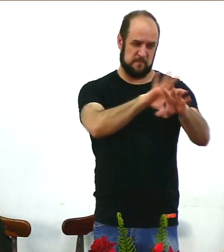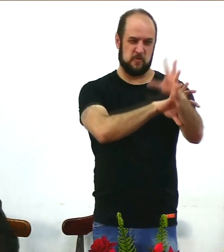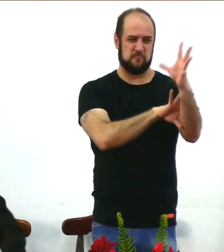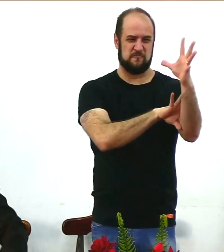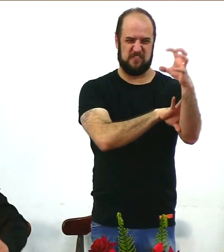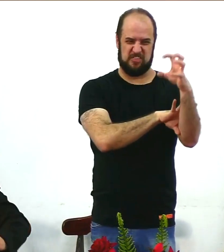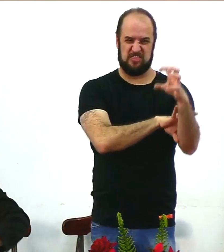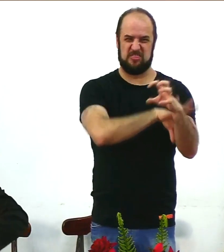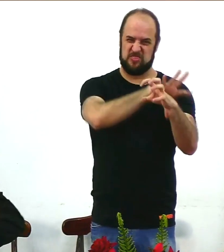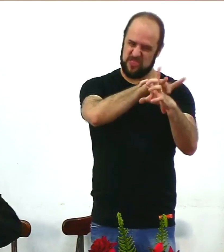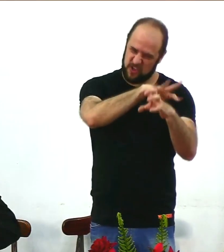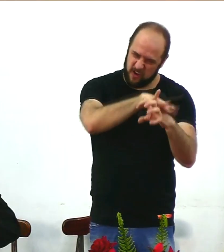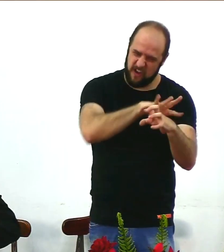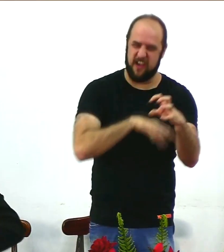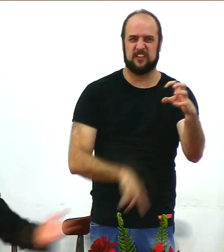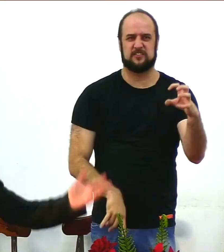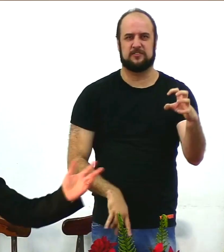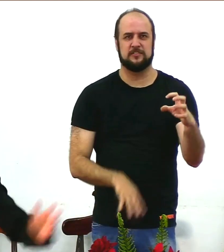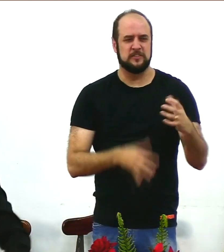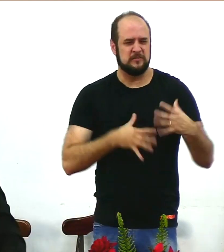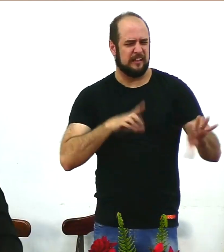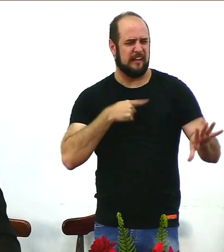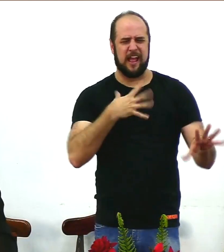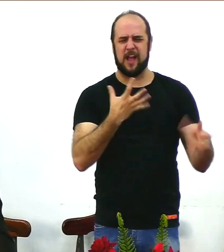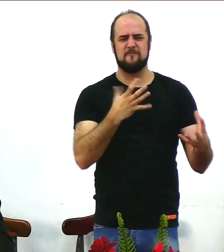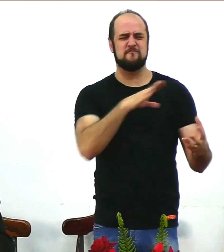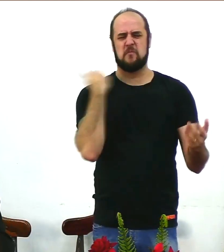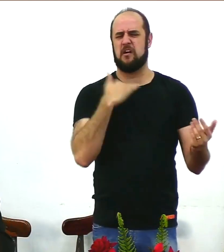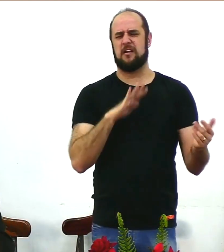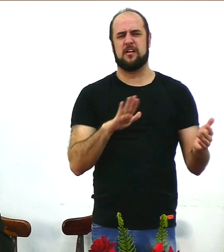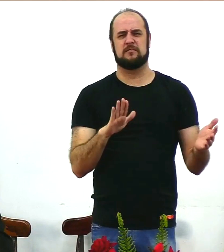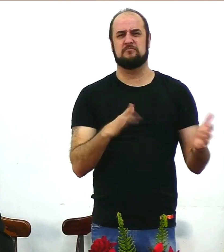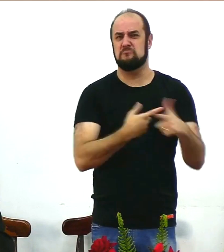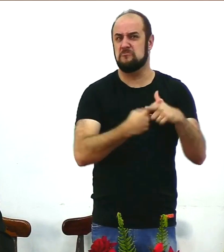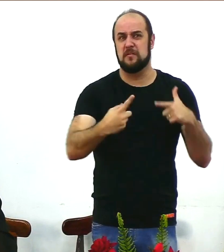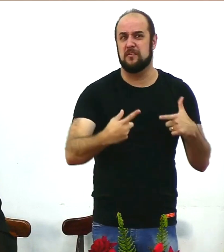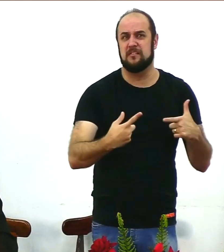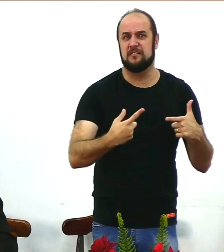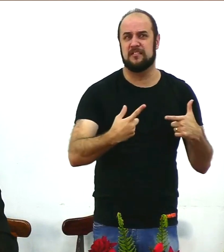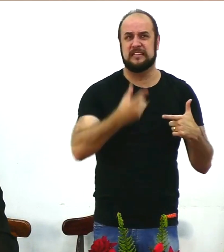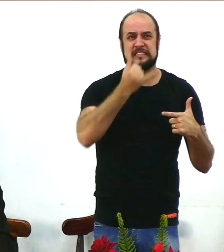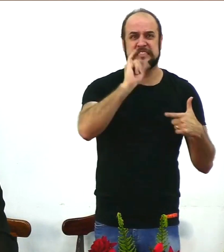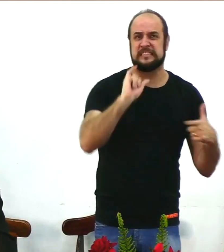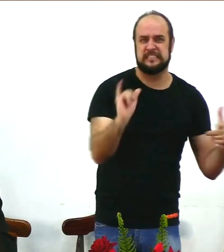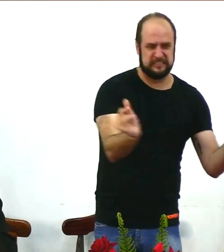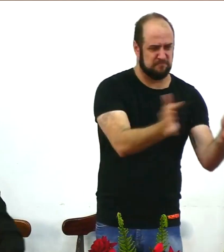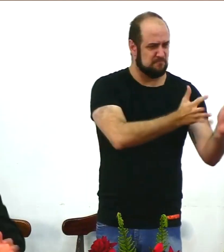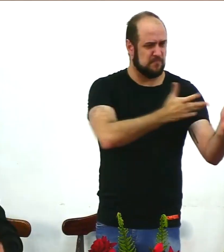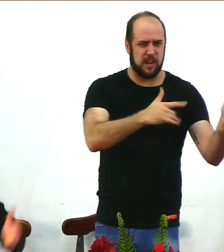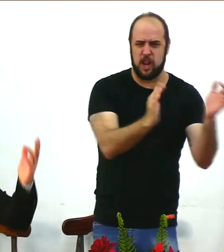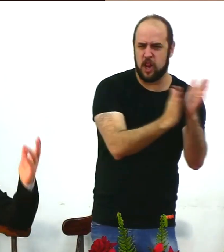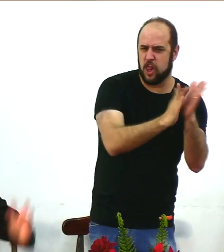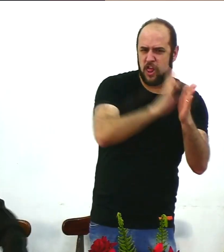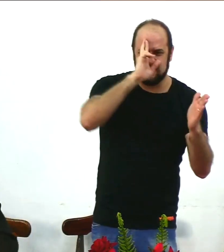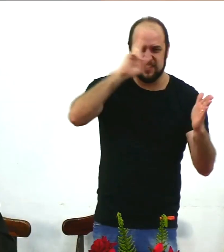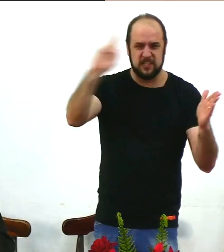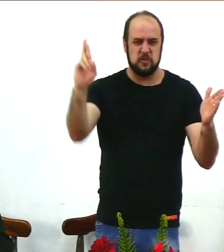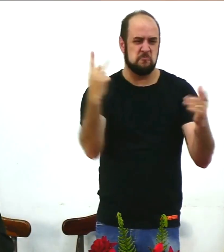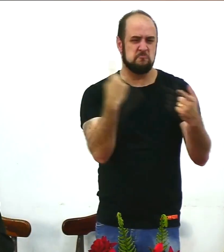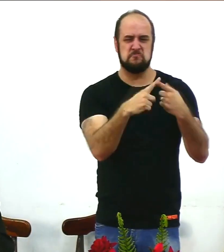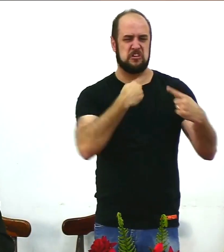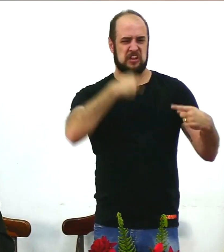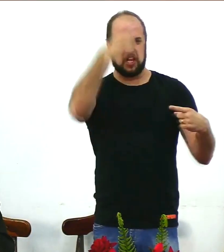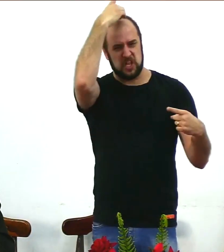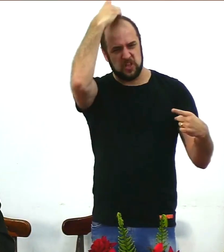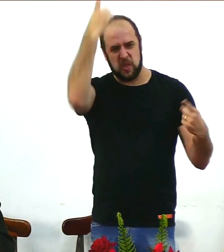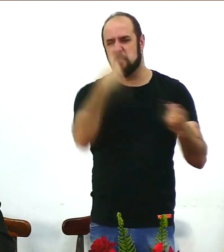quantas vezes eles haviam trocado o culto do Senhor por coisas, outras coisas,